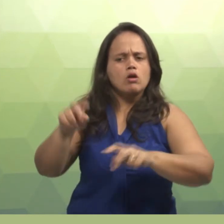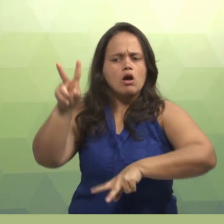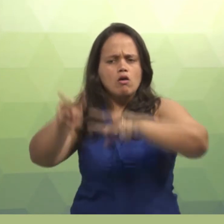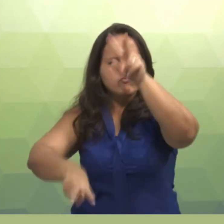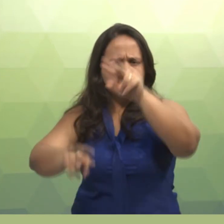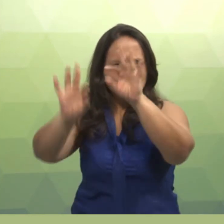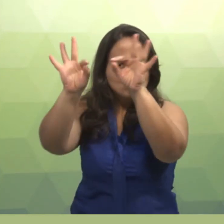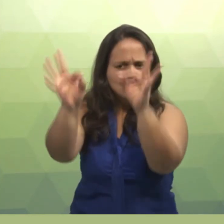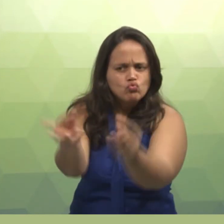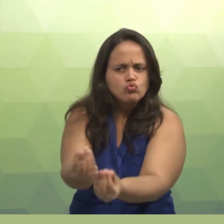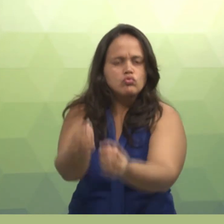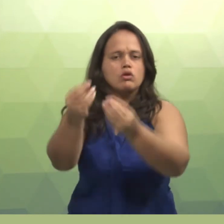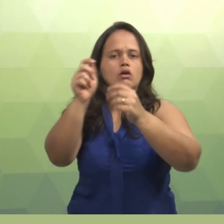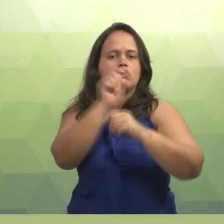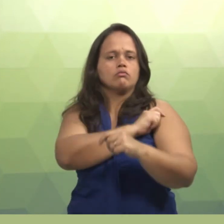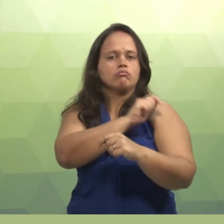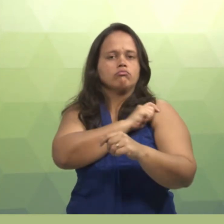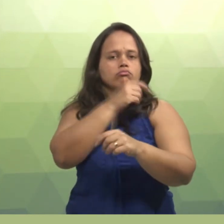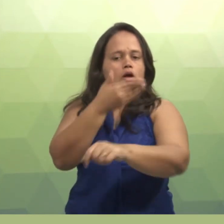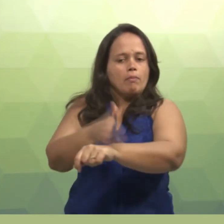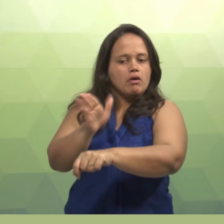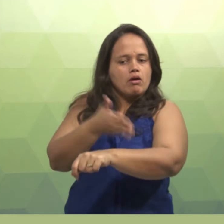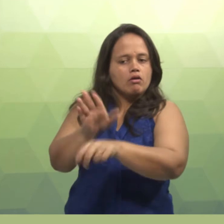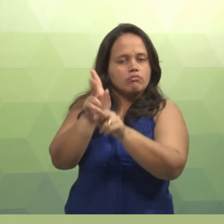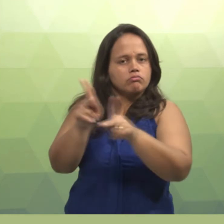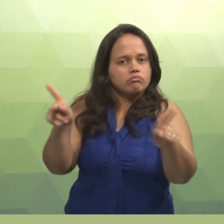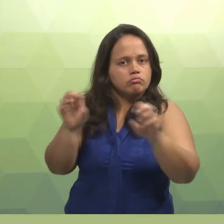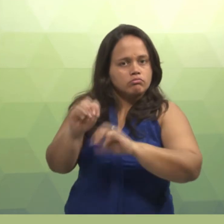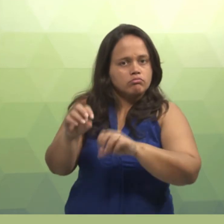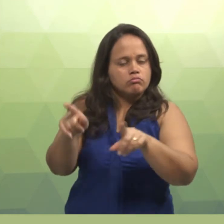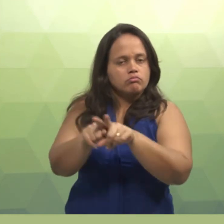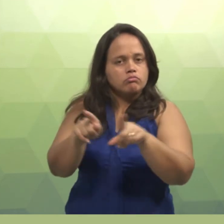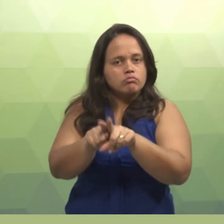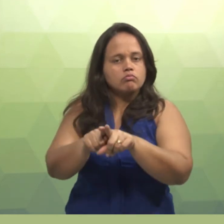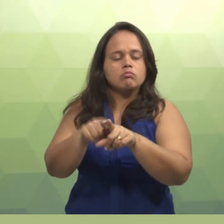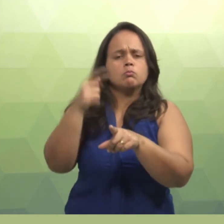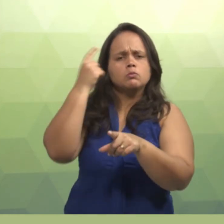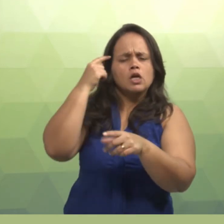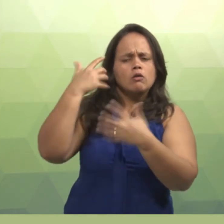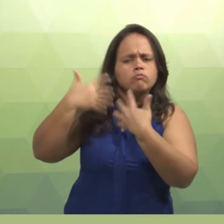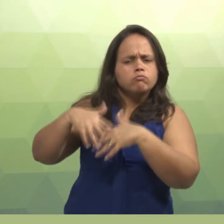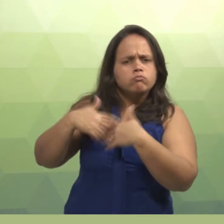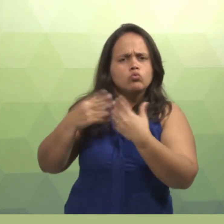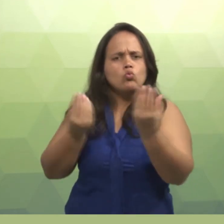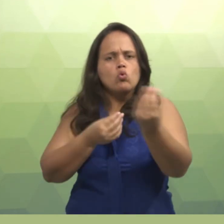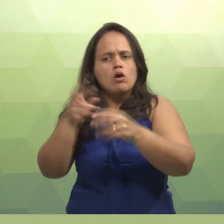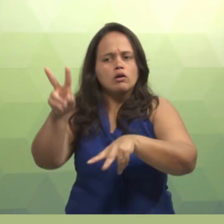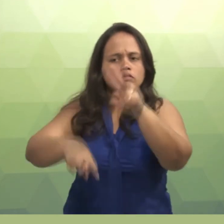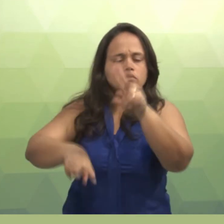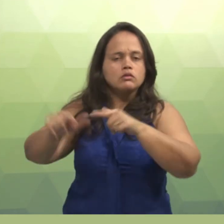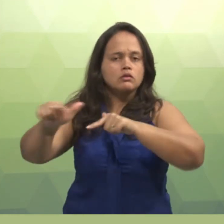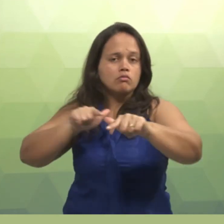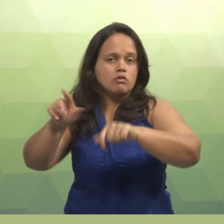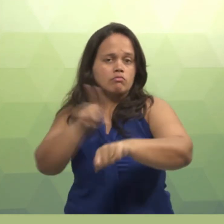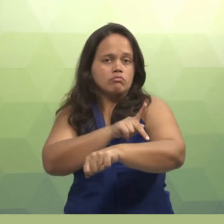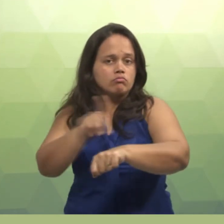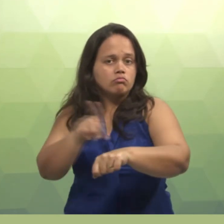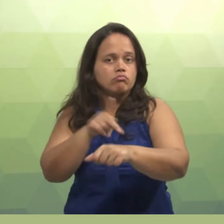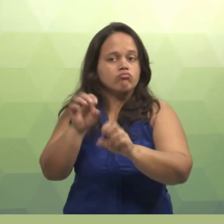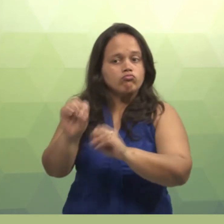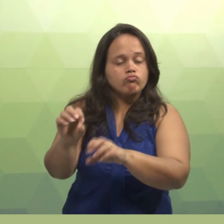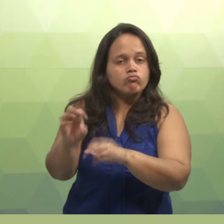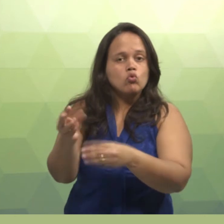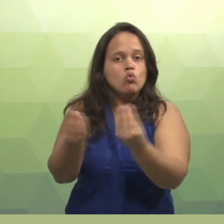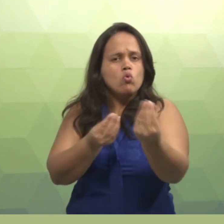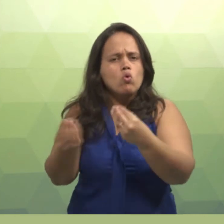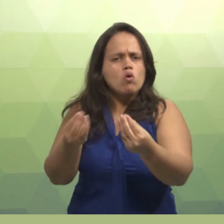uma avaliação integral do aluno e da prática docente, fomentando um momento de análise sobre o trabalho pedagógico que está sendo